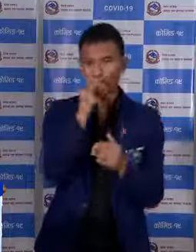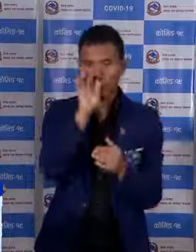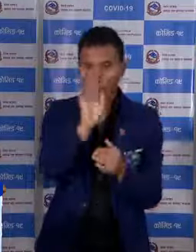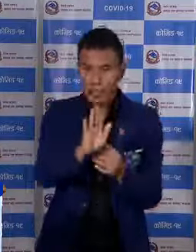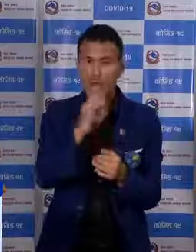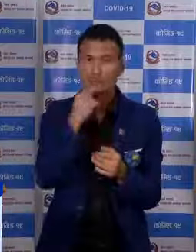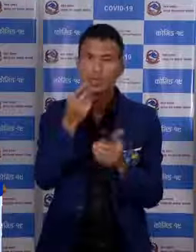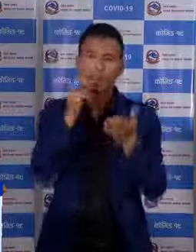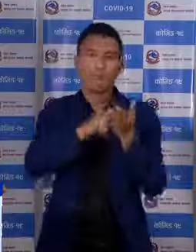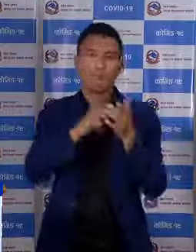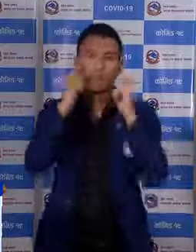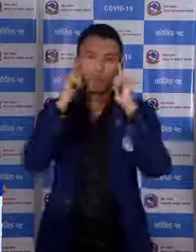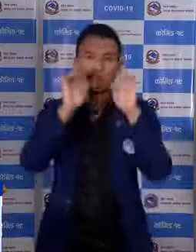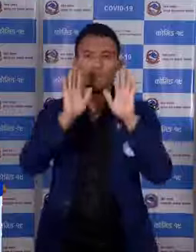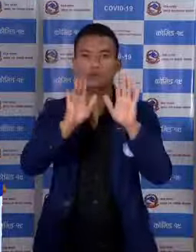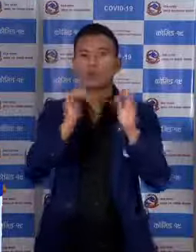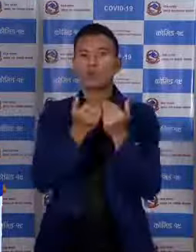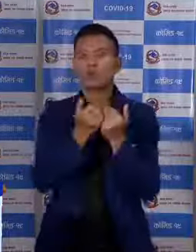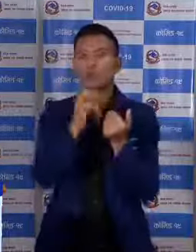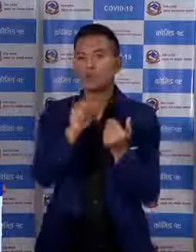पनी थप सजक्ता